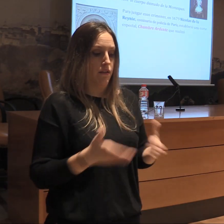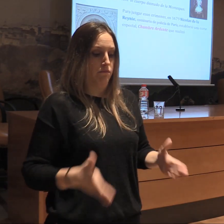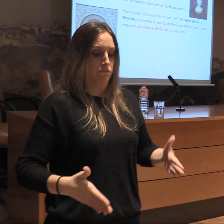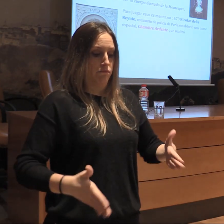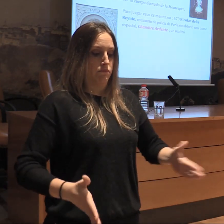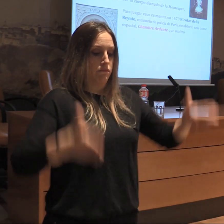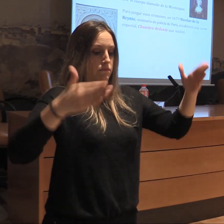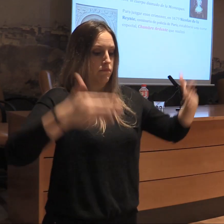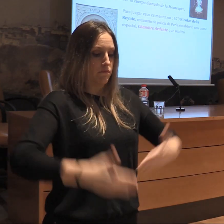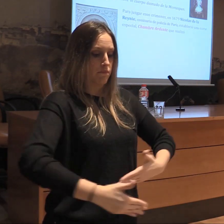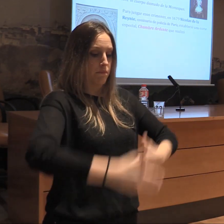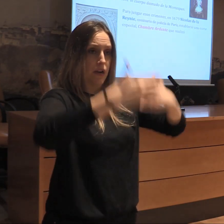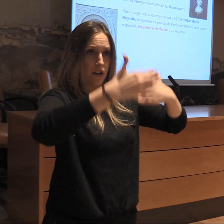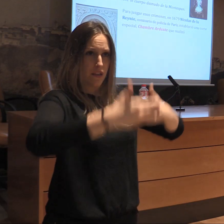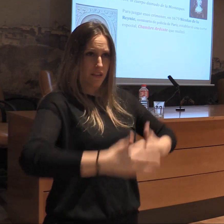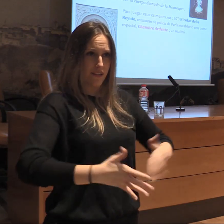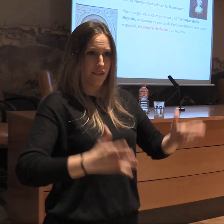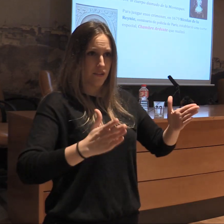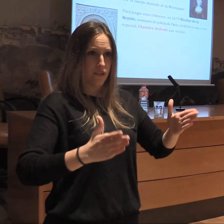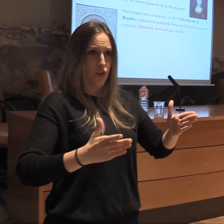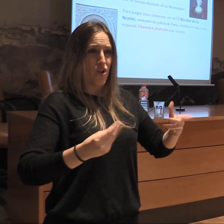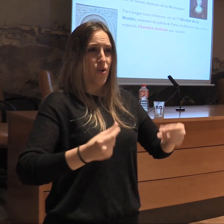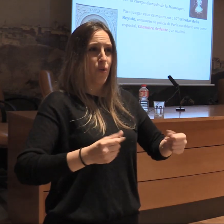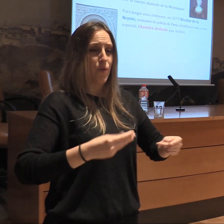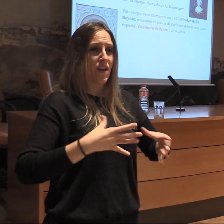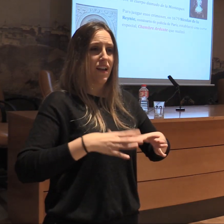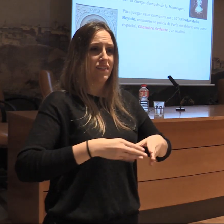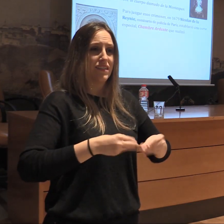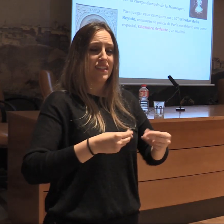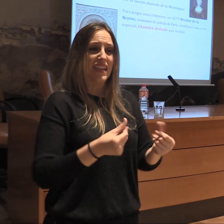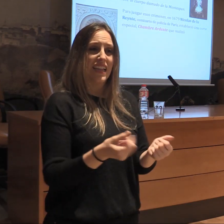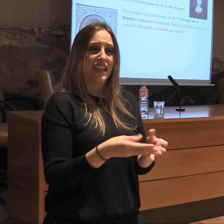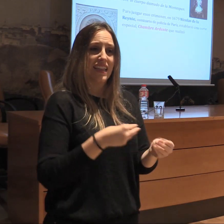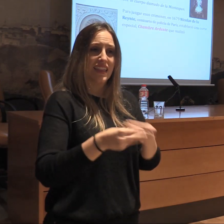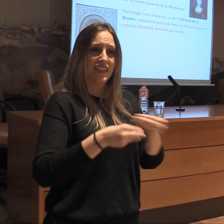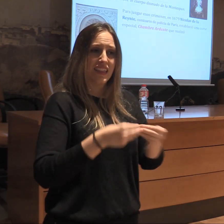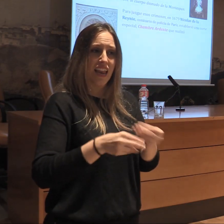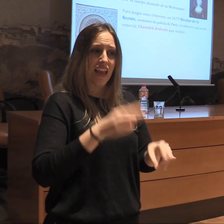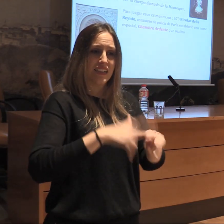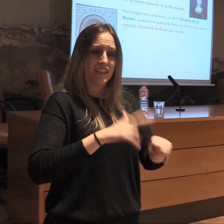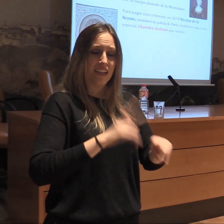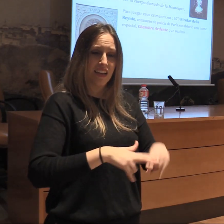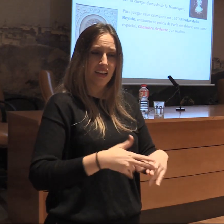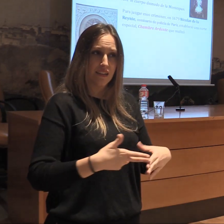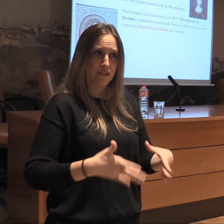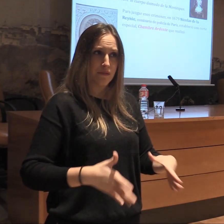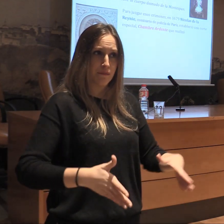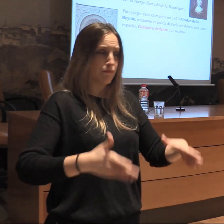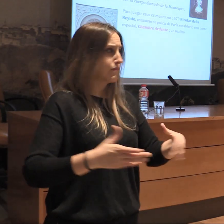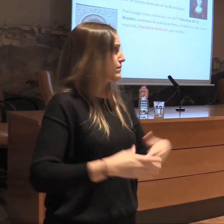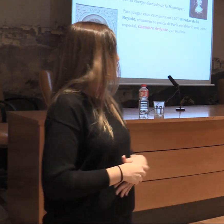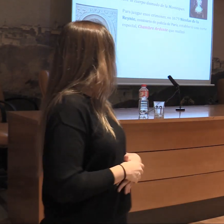paredes, recubiertas por unas telas negras y con unos hachones para iluminarlas.